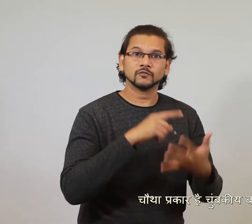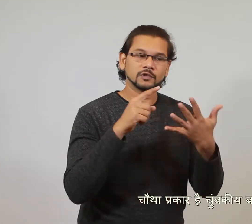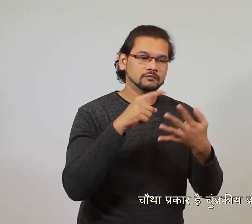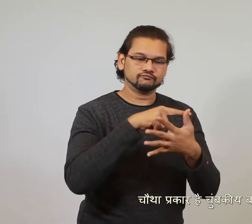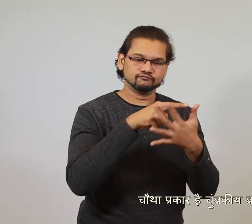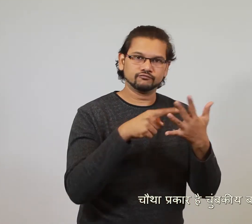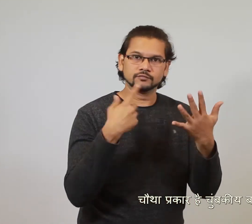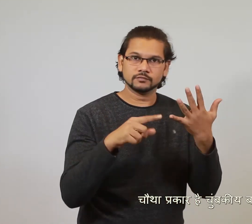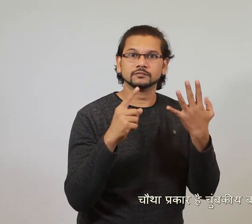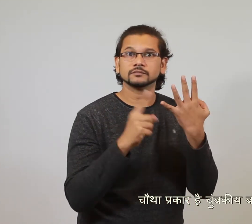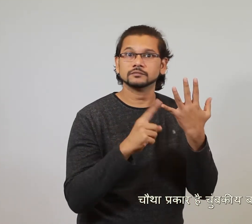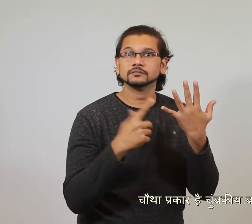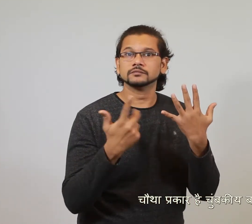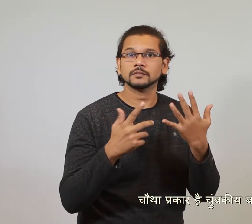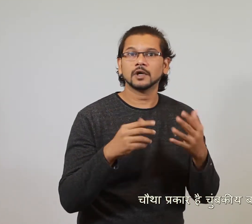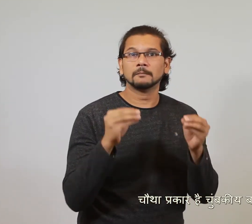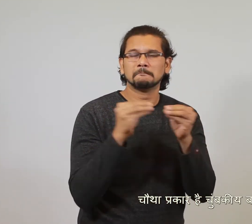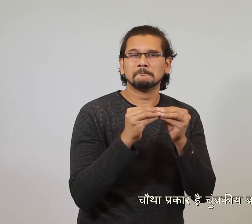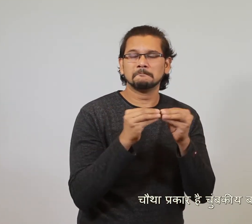चौथा प्रकार है चुम्ब की अबल